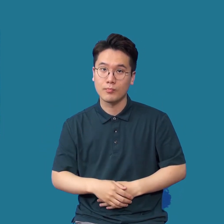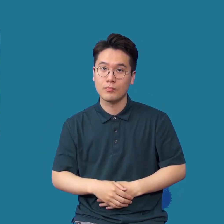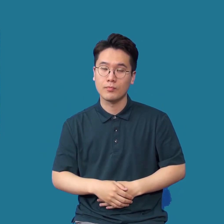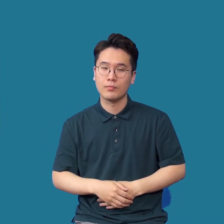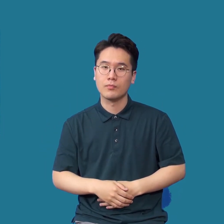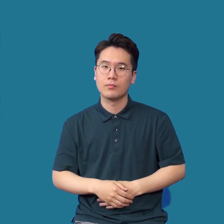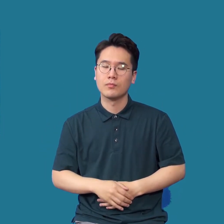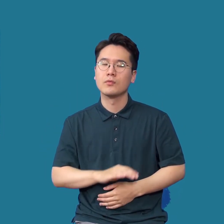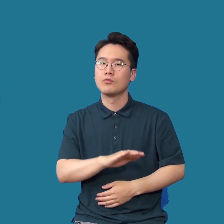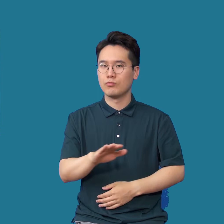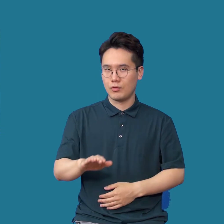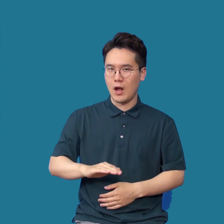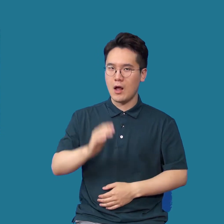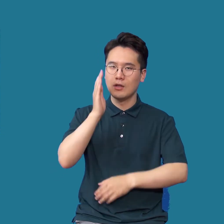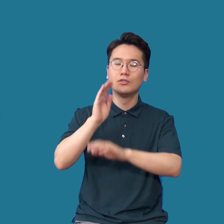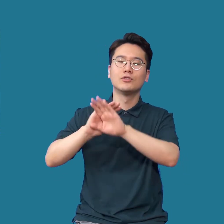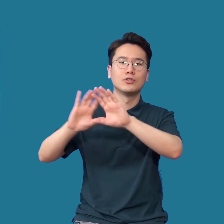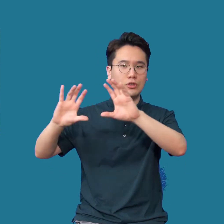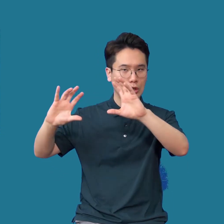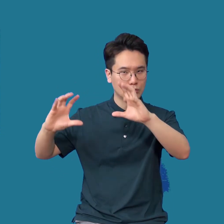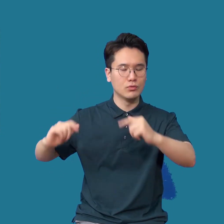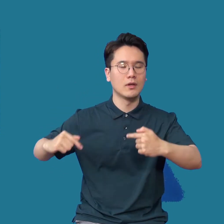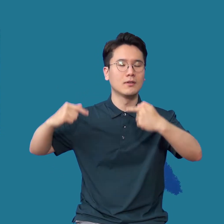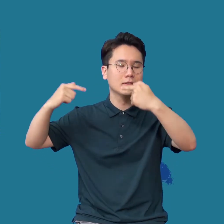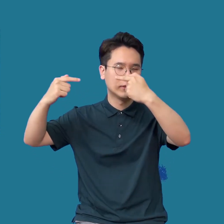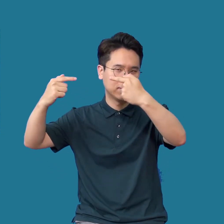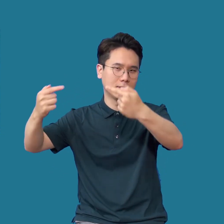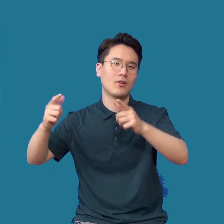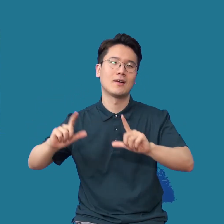V-Day는 우리가 천국에 들어가는 날이겠지요.